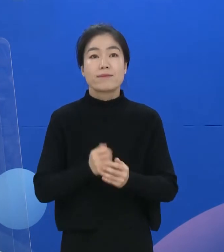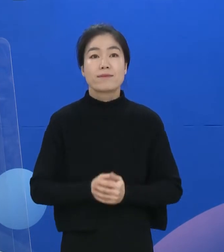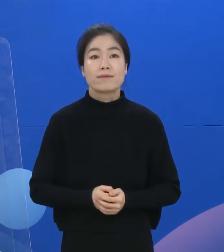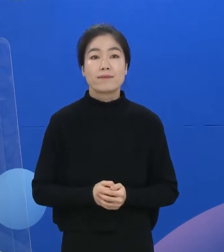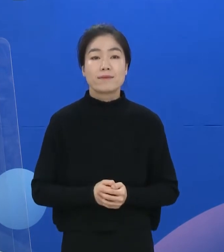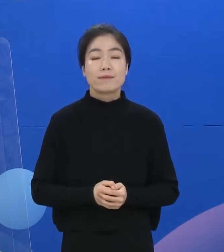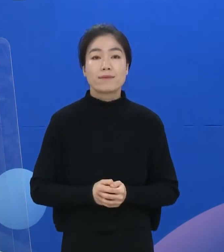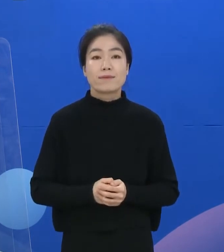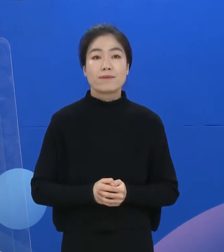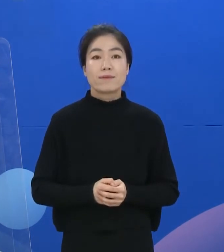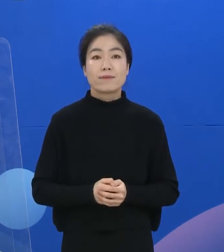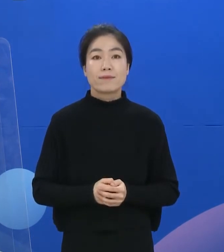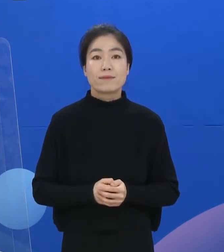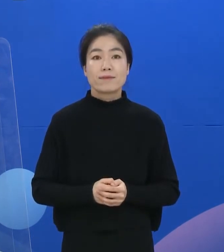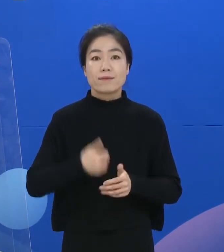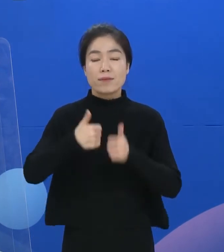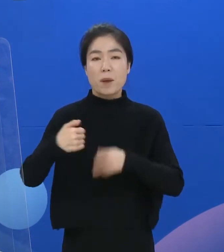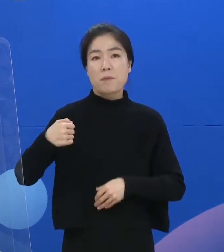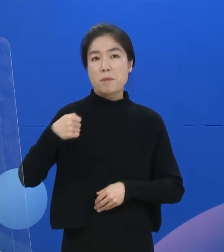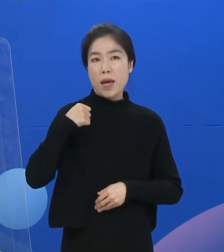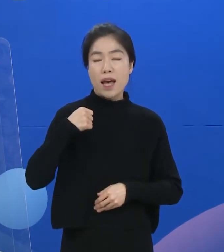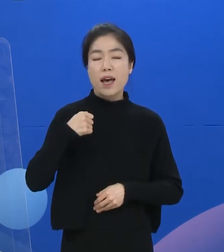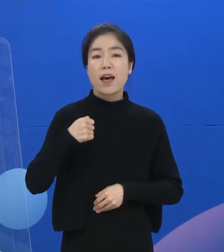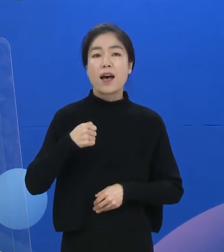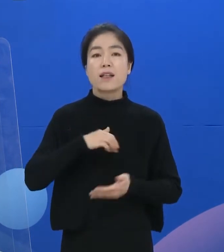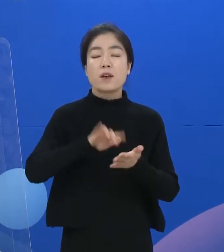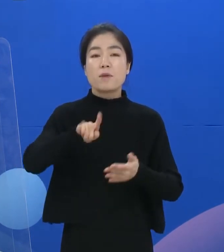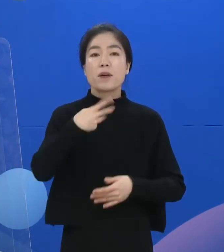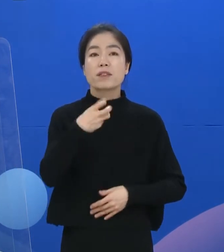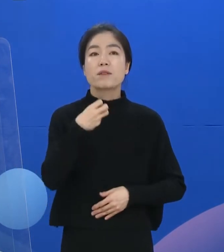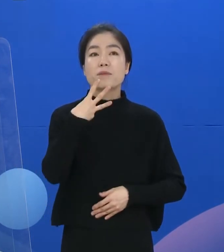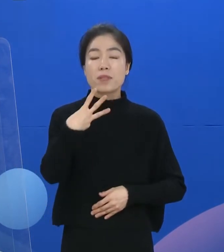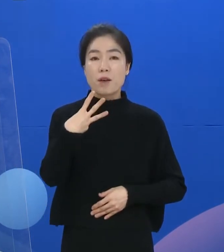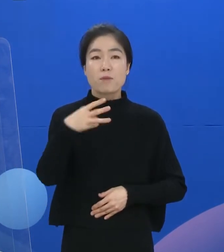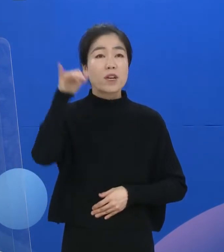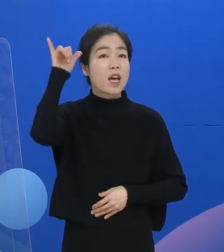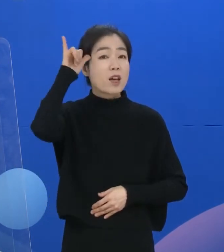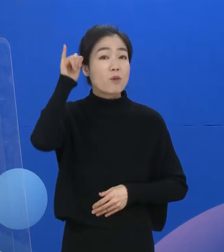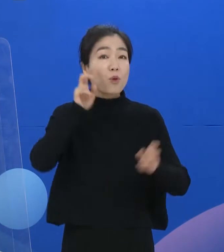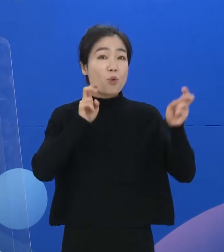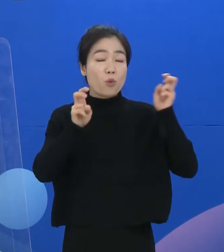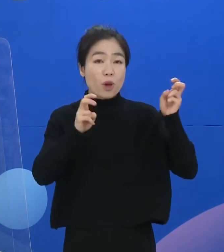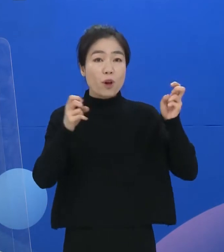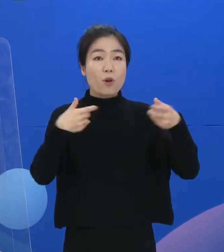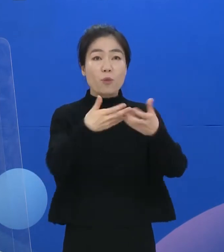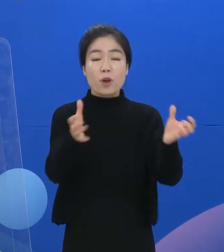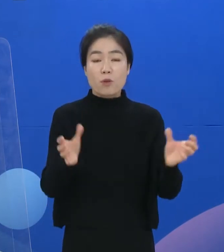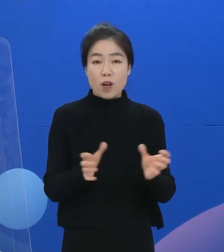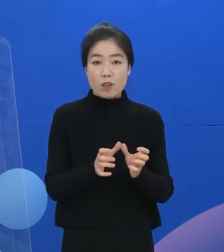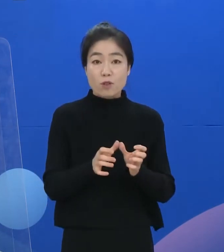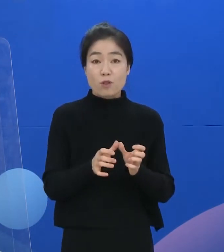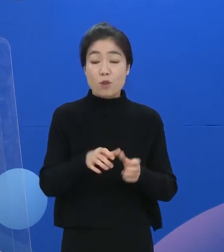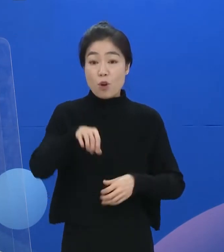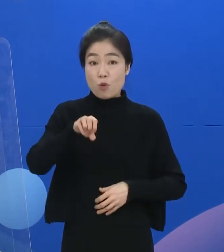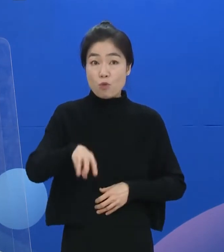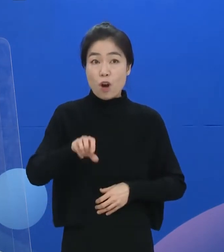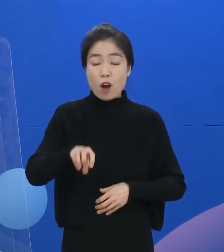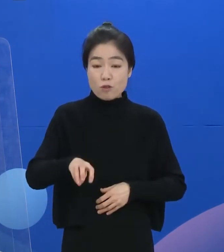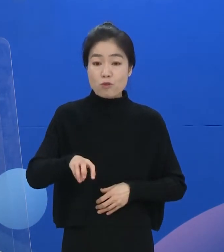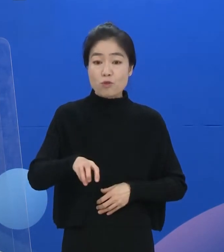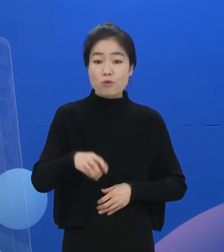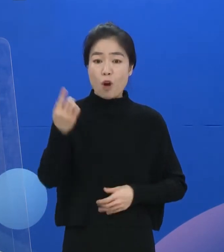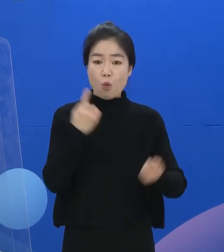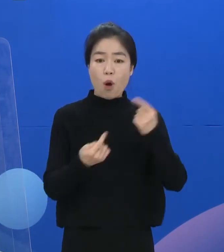10위 안에 드는 국가 인공 지능 데이터센터가 건설되고 있습니다 경쟁력을